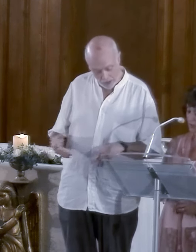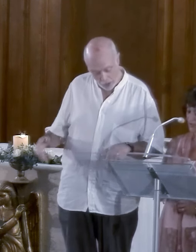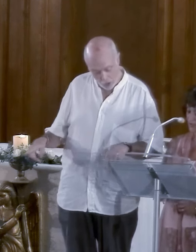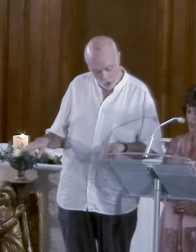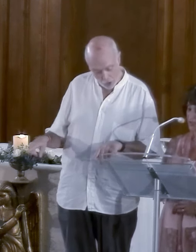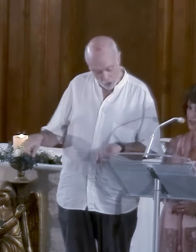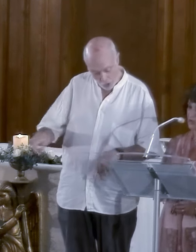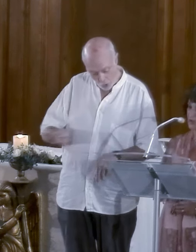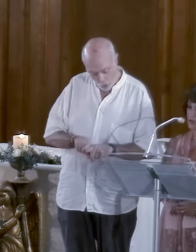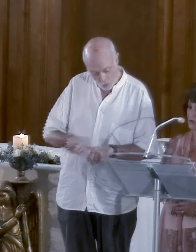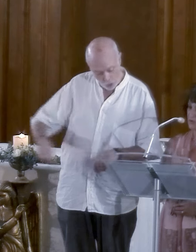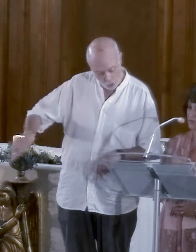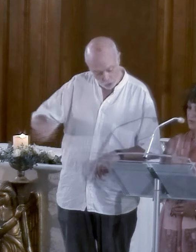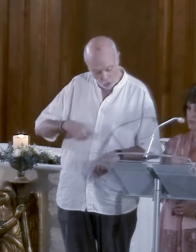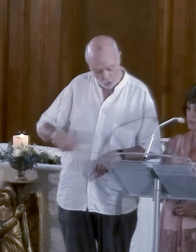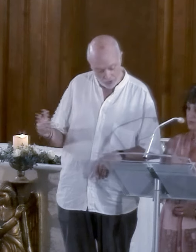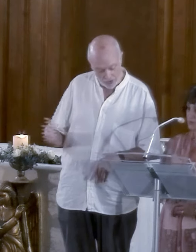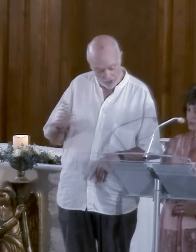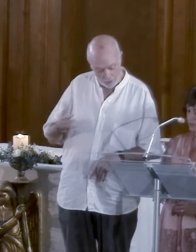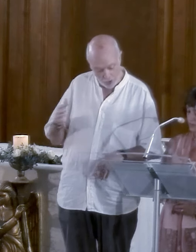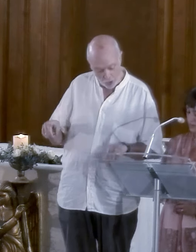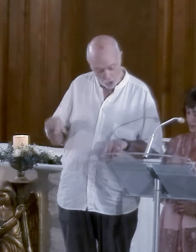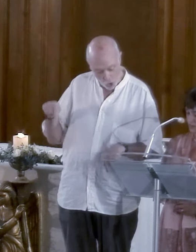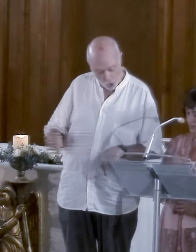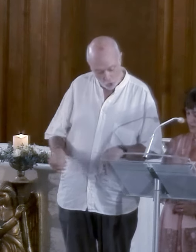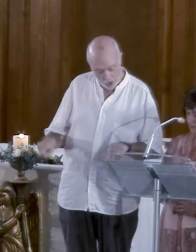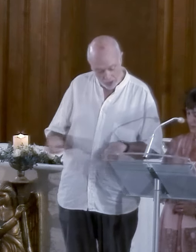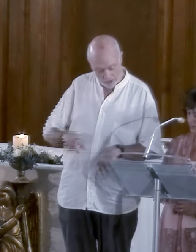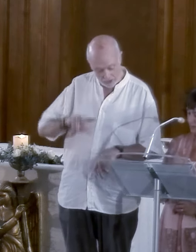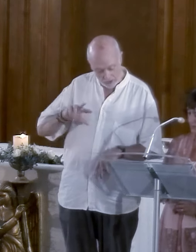la Eucaristía de Jesucristo.